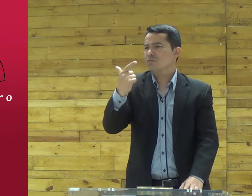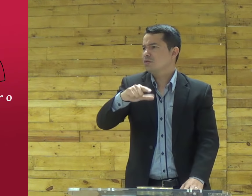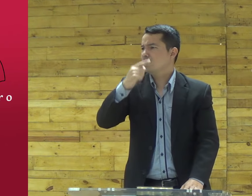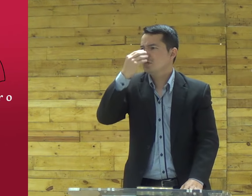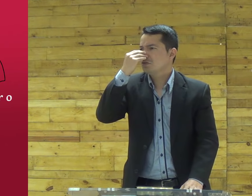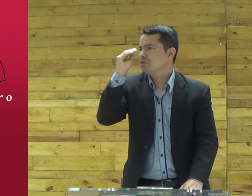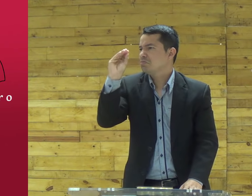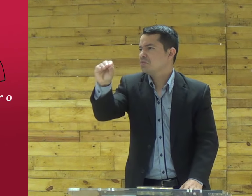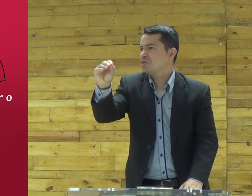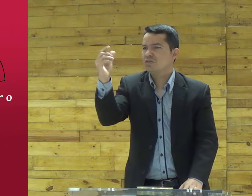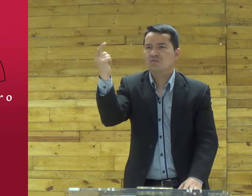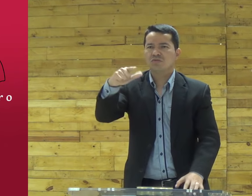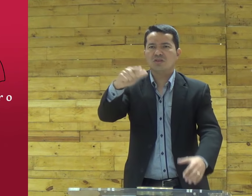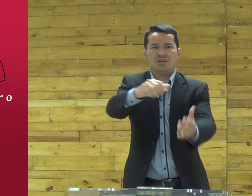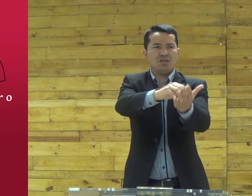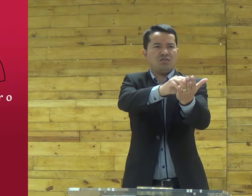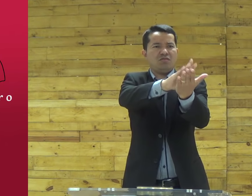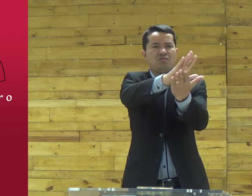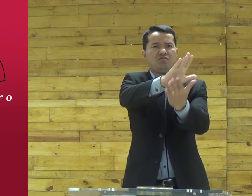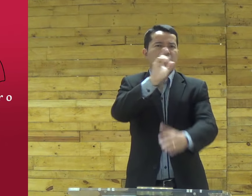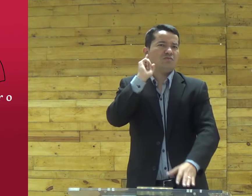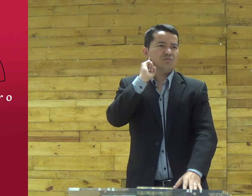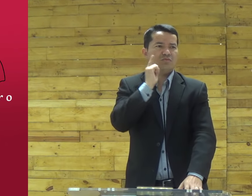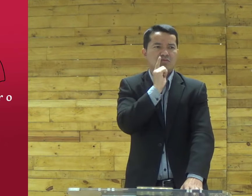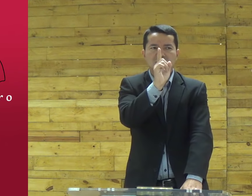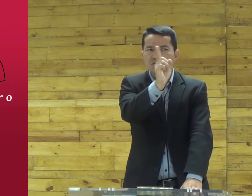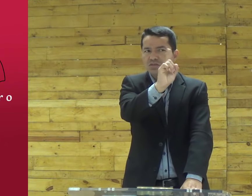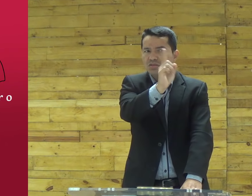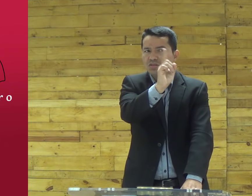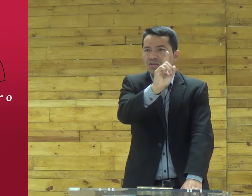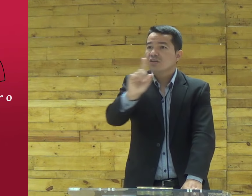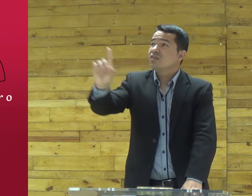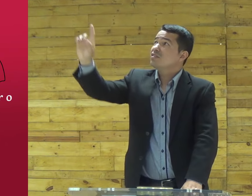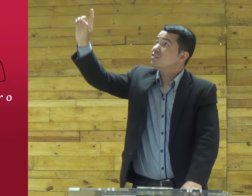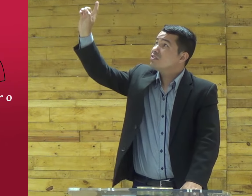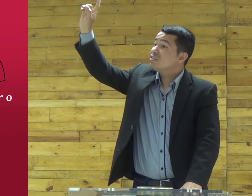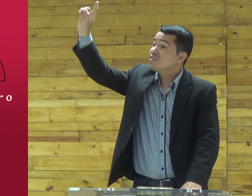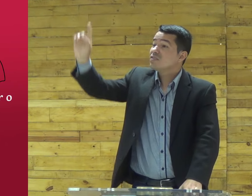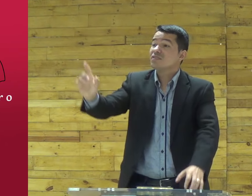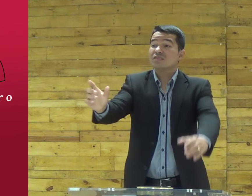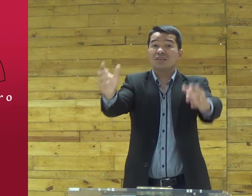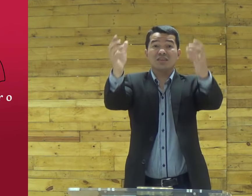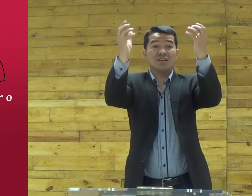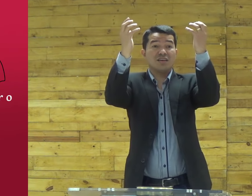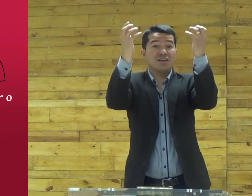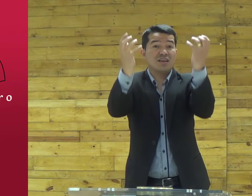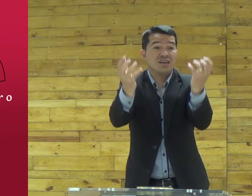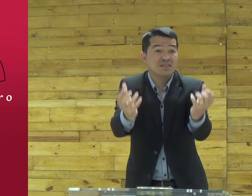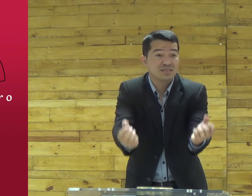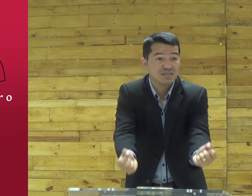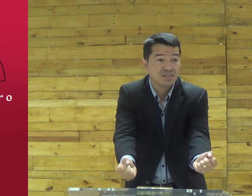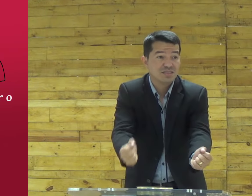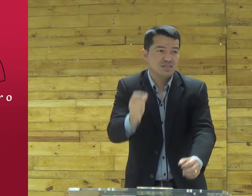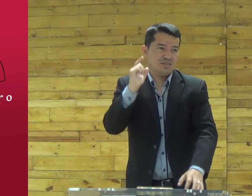surdo. Deus não despreza o surdo. Deus não lança fora o surdo. Deus aceita